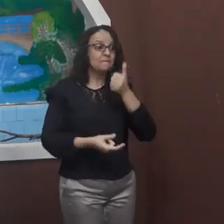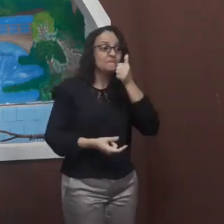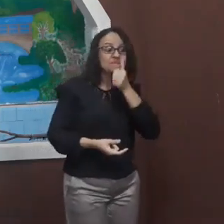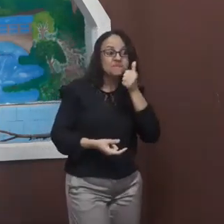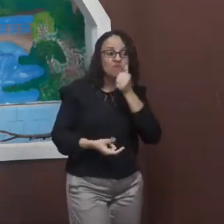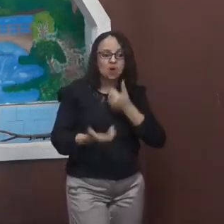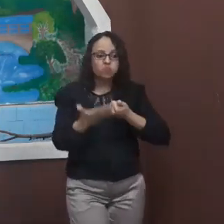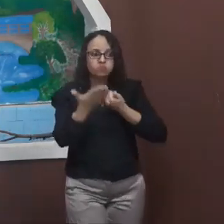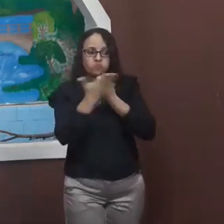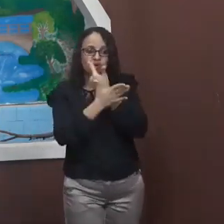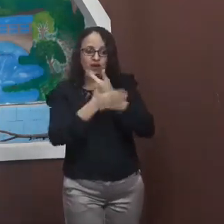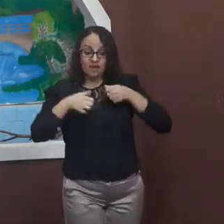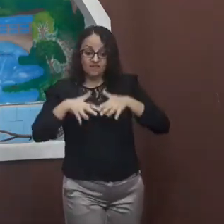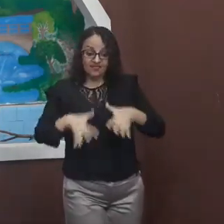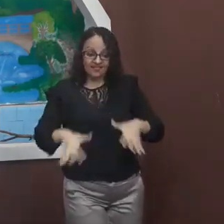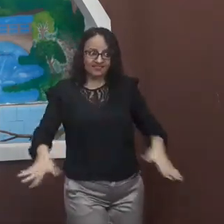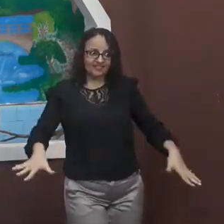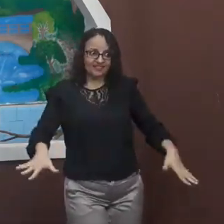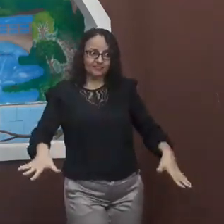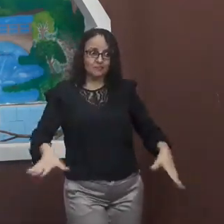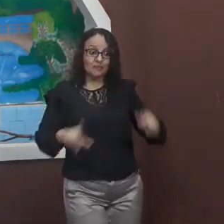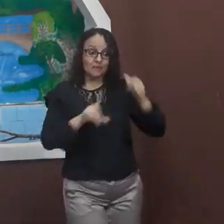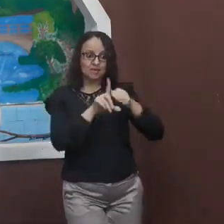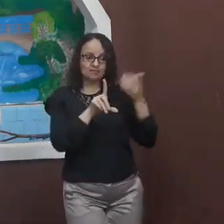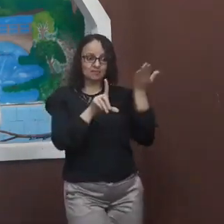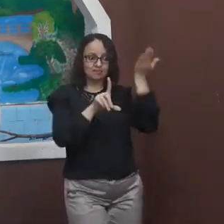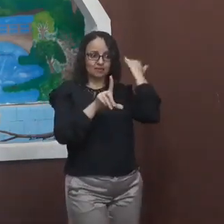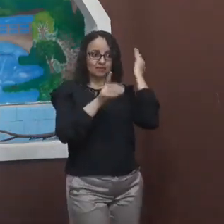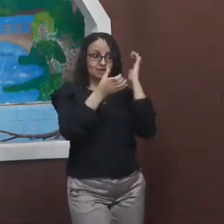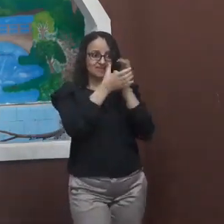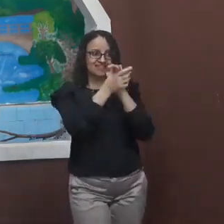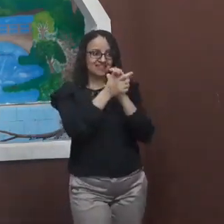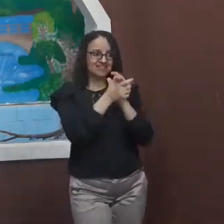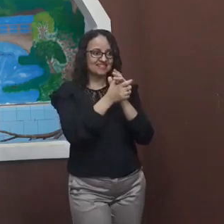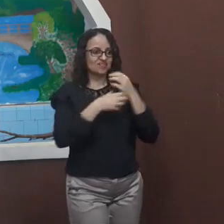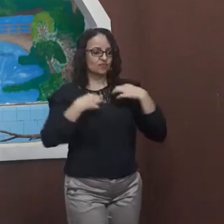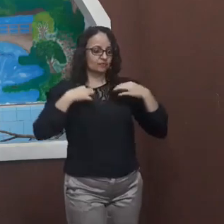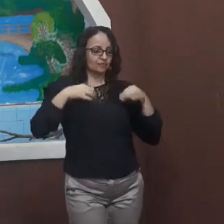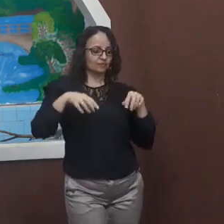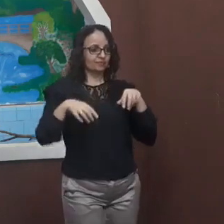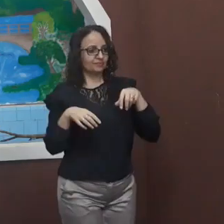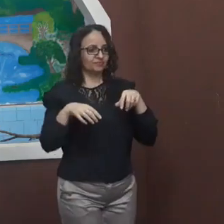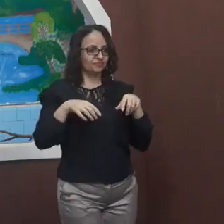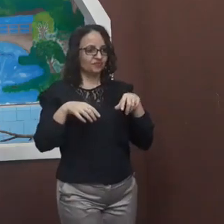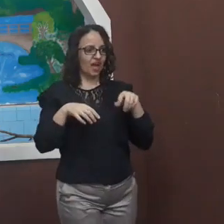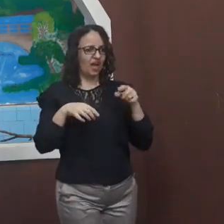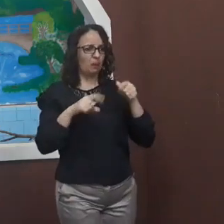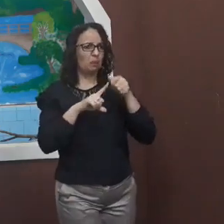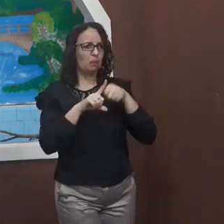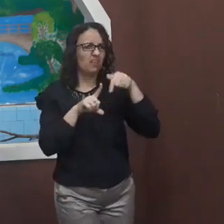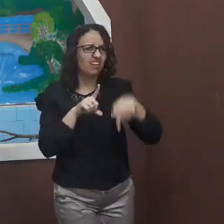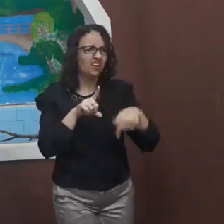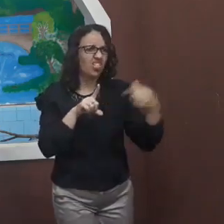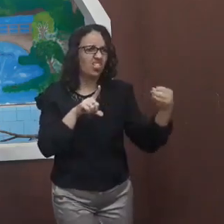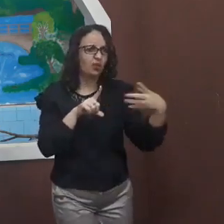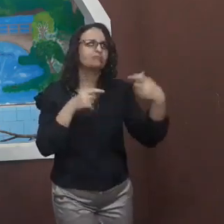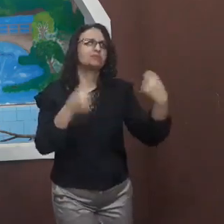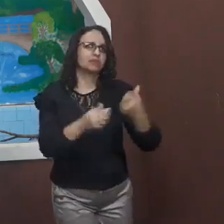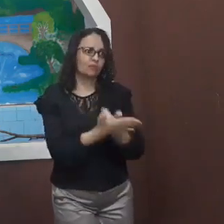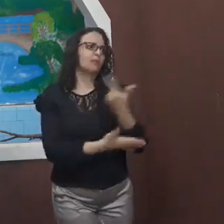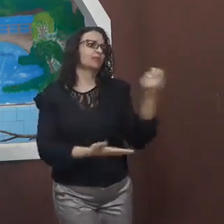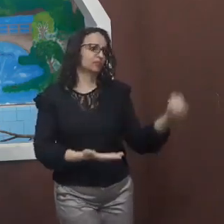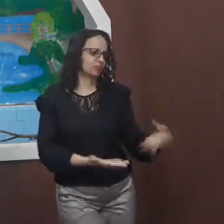aquele vestido e foi no casamento mês passado, nesse mês, se foi convidado ao casamento, não vai, não.